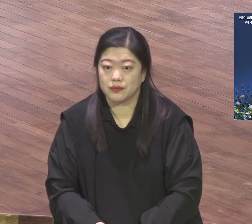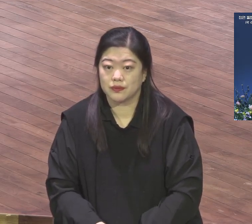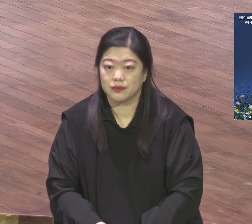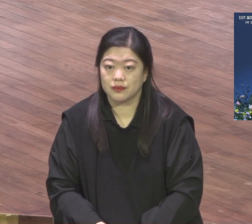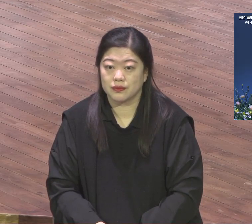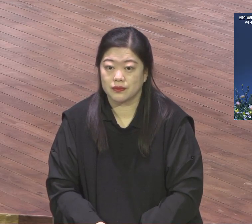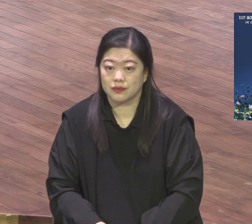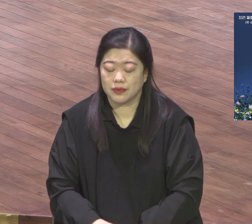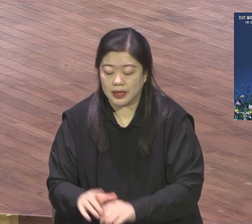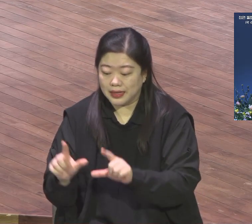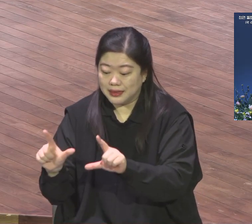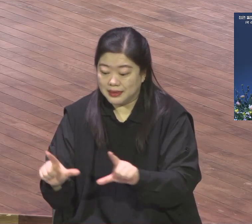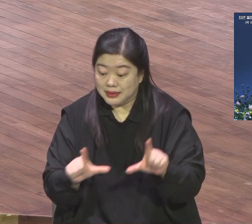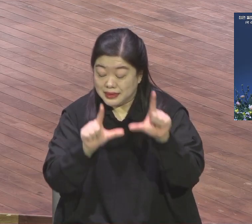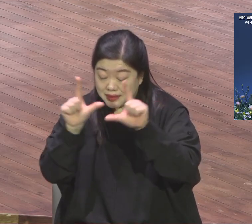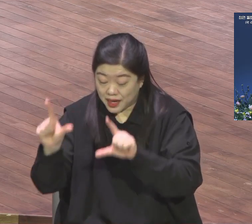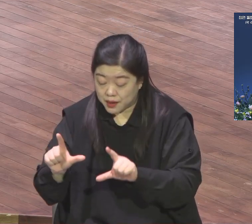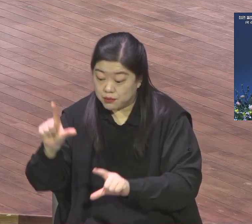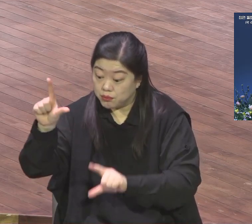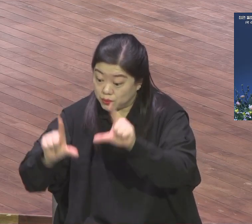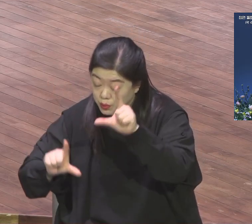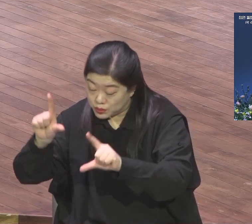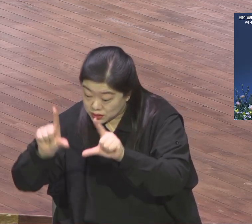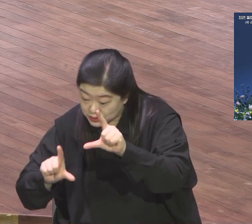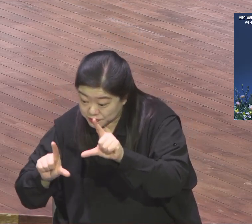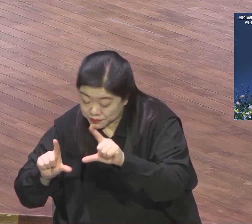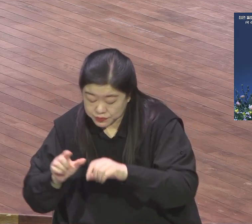그러니까 과학의 잣대도